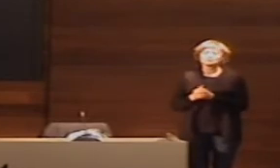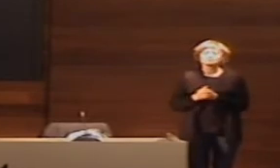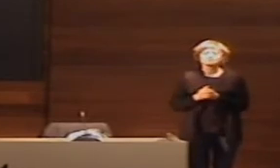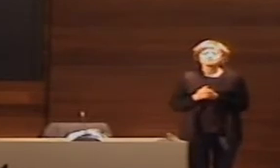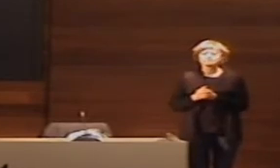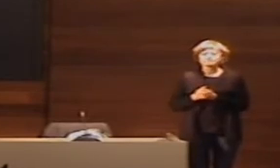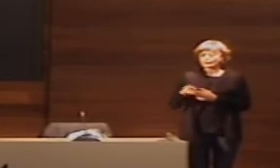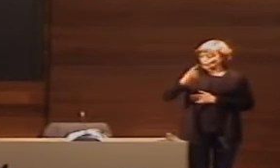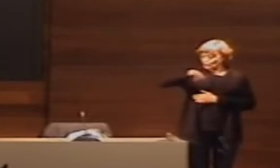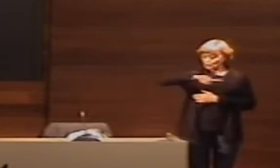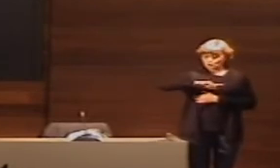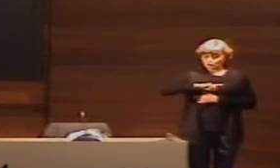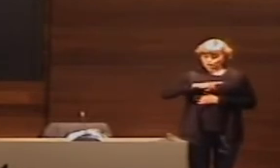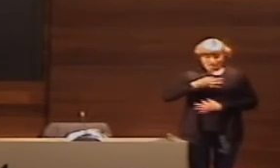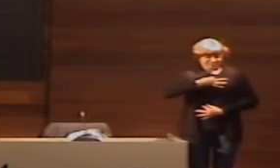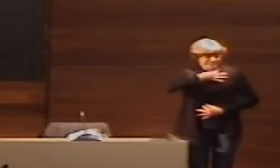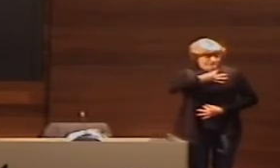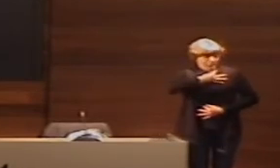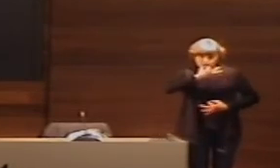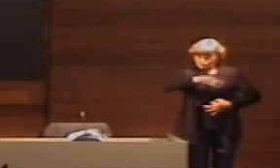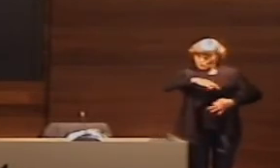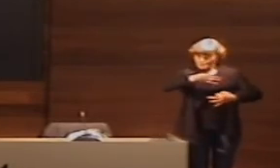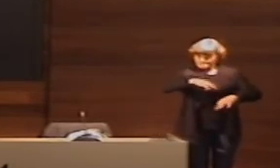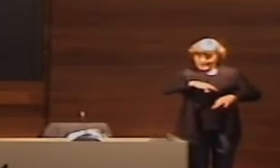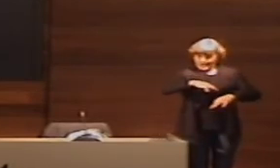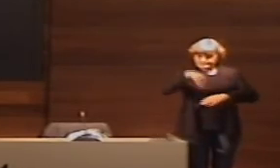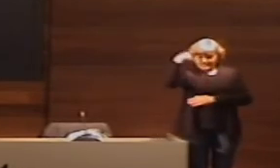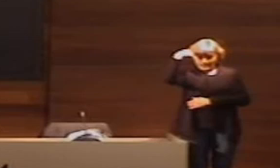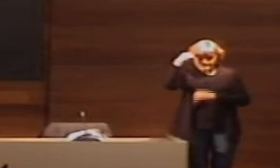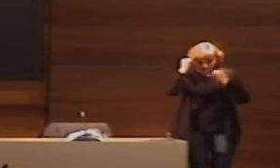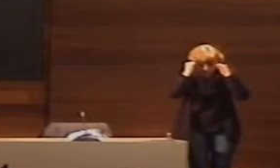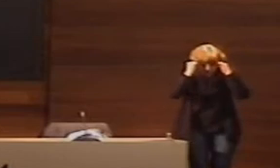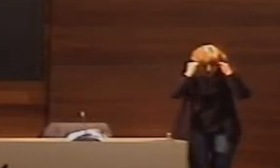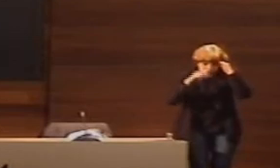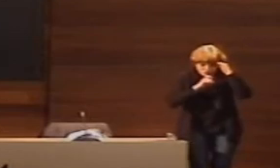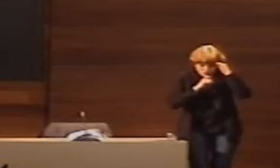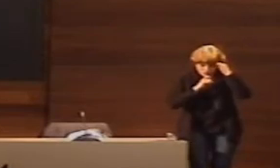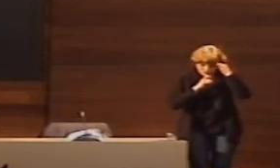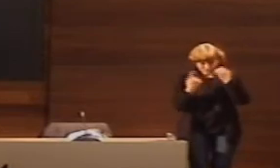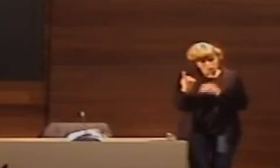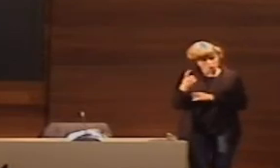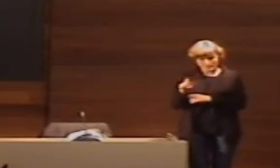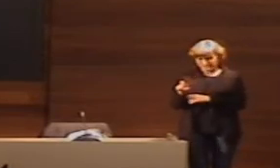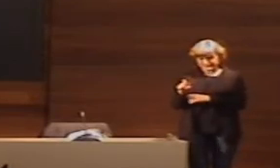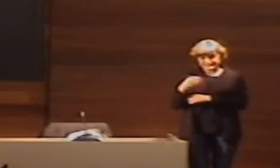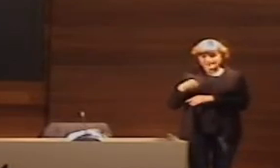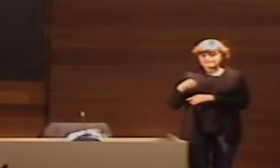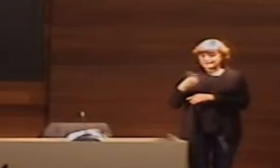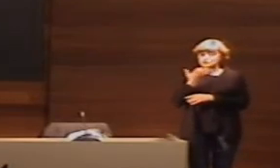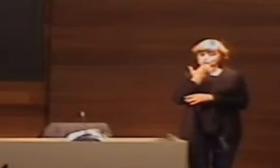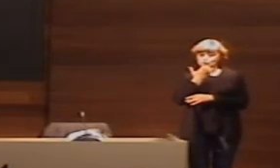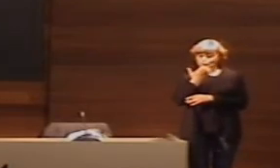que hacer ningún máster en estos temas, sino que igual que el producto trae qué cantidad de calorías,